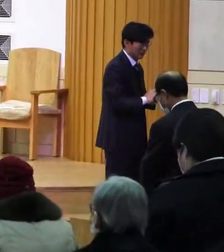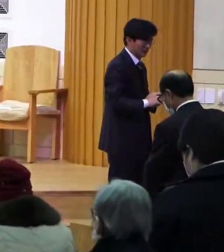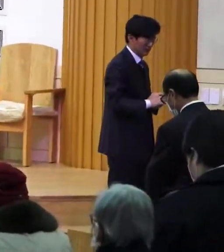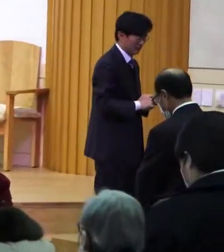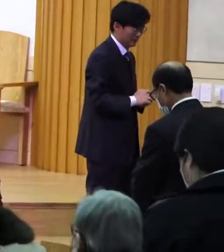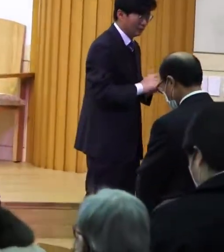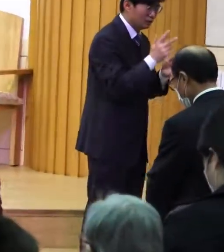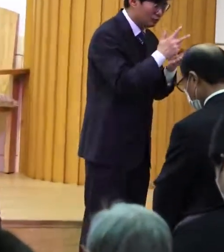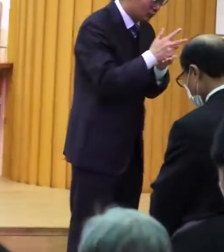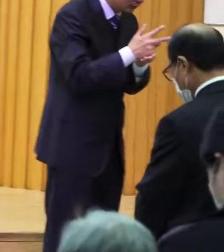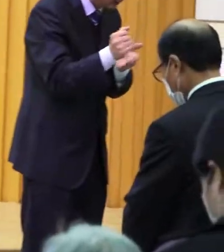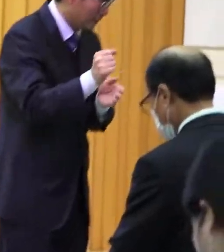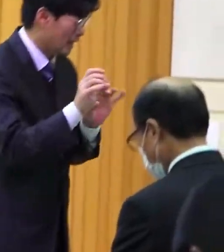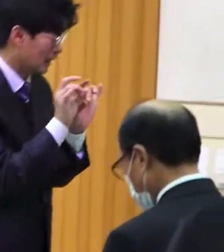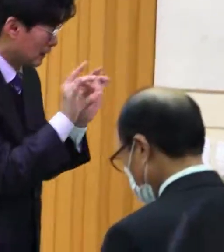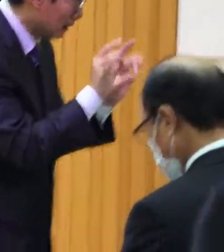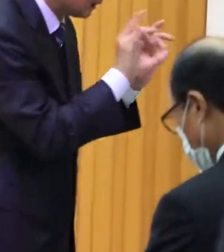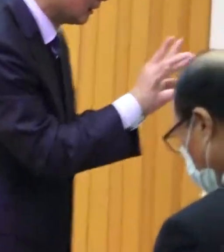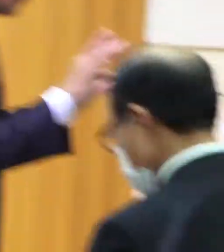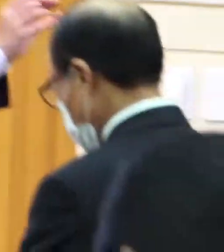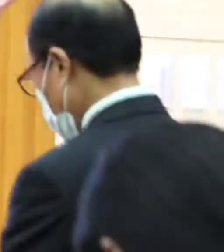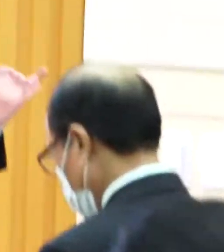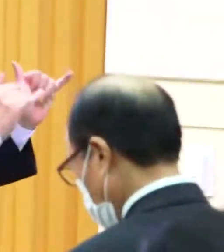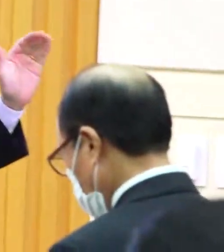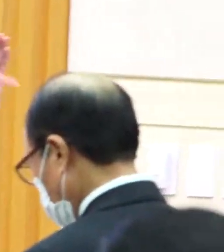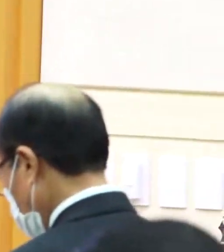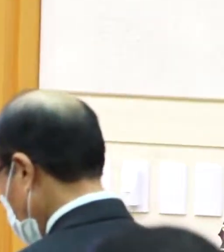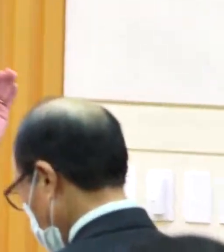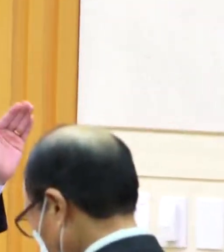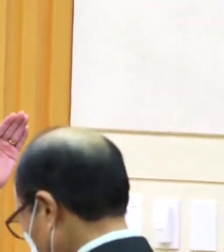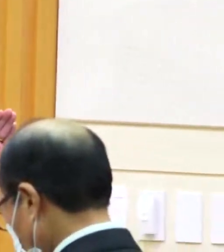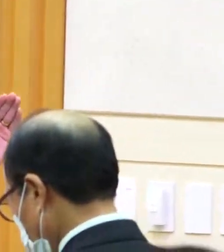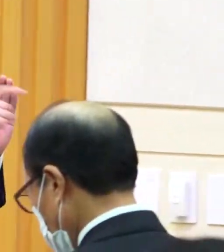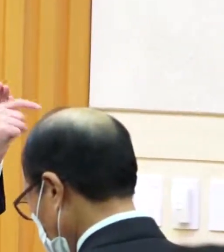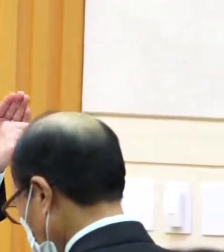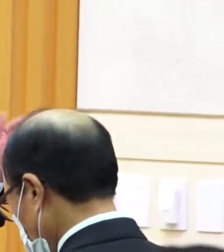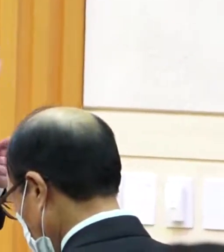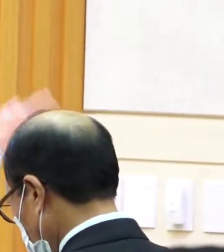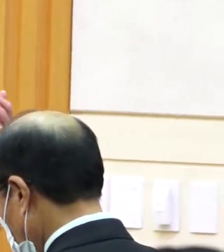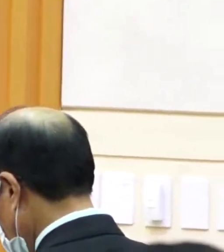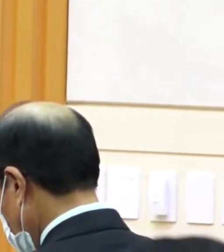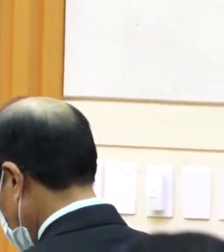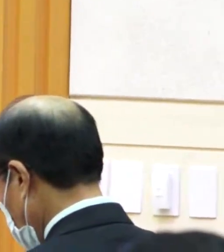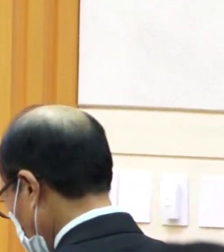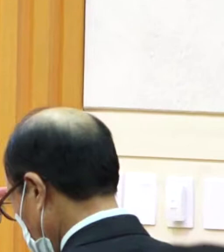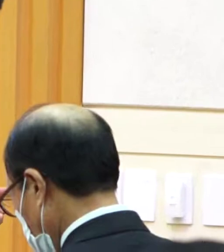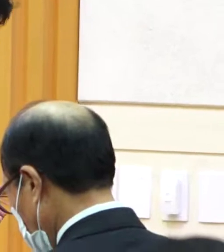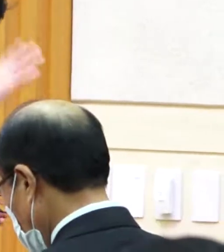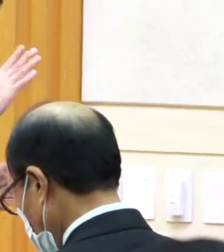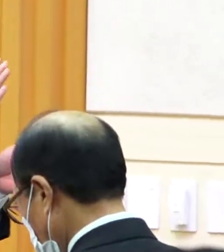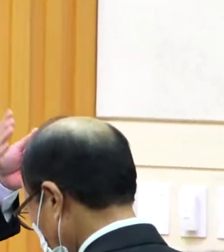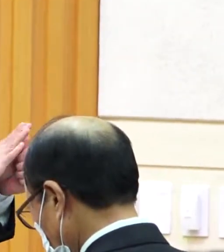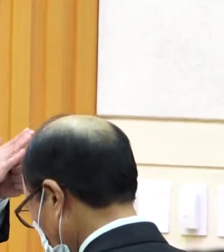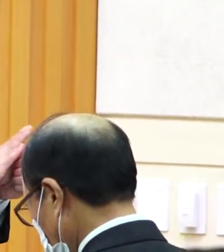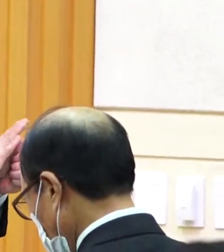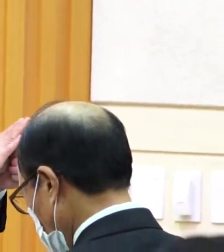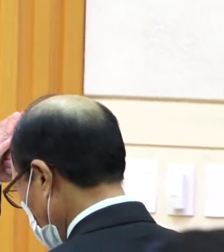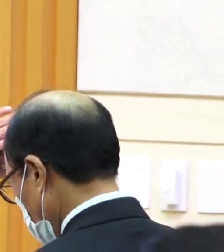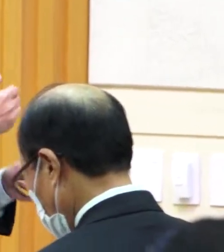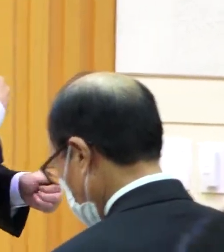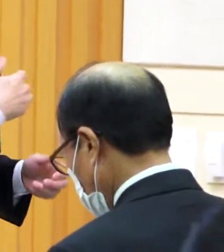있습니다. 주님, 한 분 한 분 주님께서 기억하시고 하나님의 취하는 광선을 베풀어 주시고 주님의